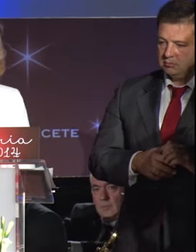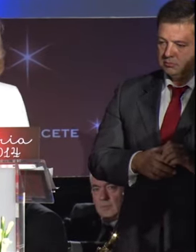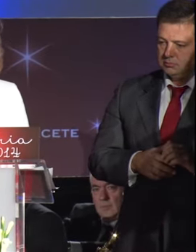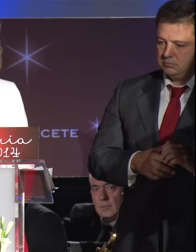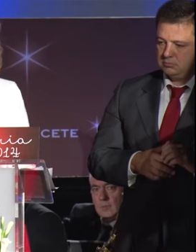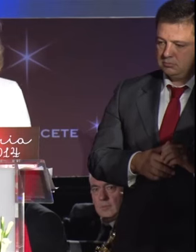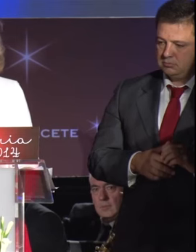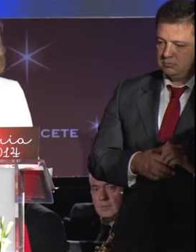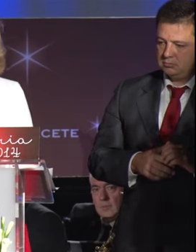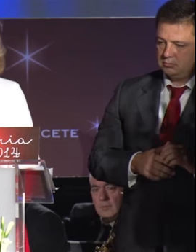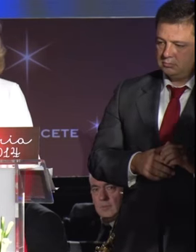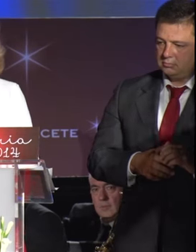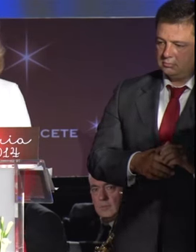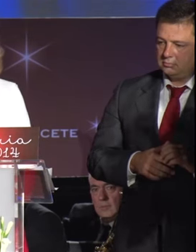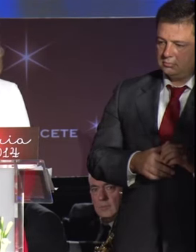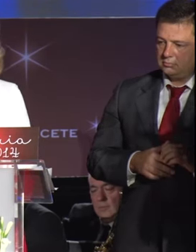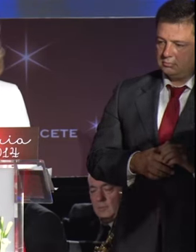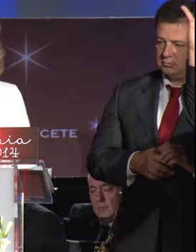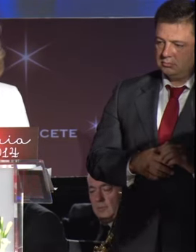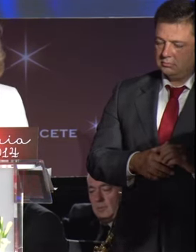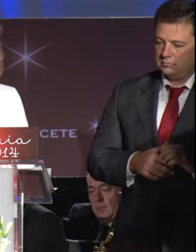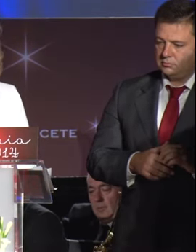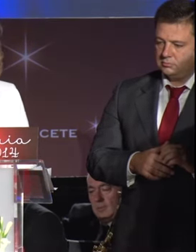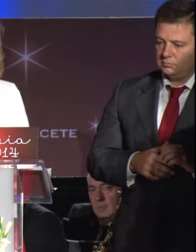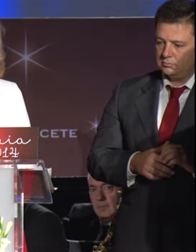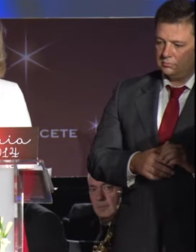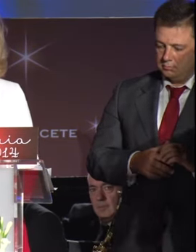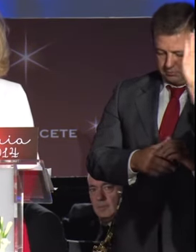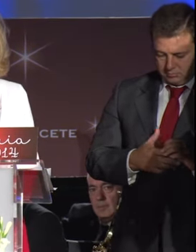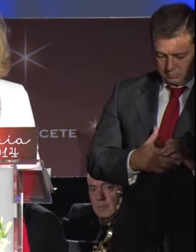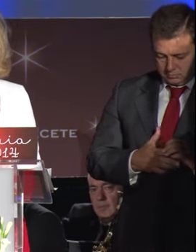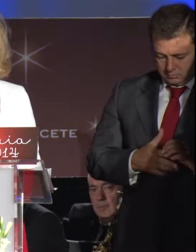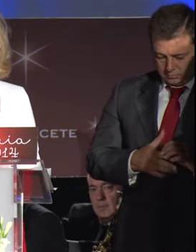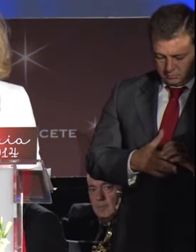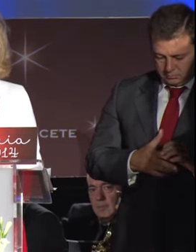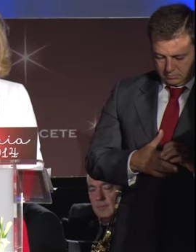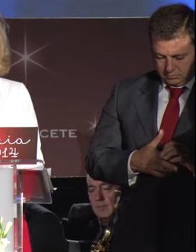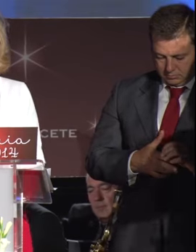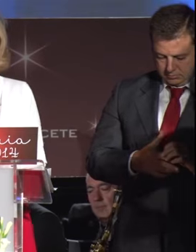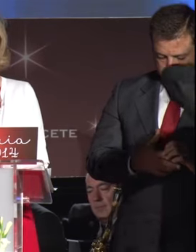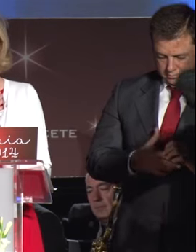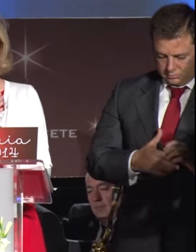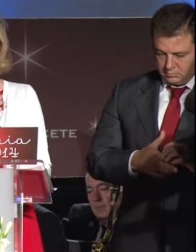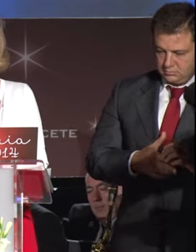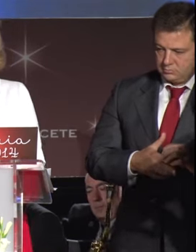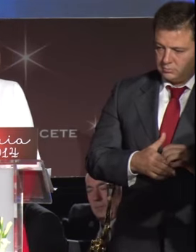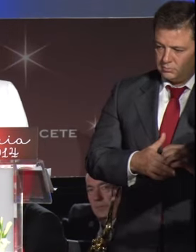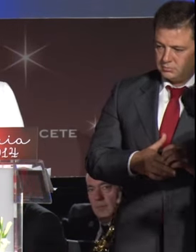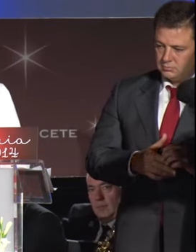bien ha dicho María José, gracias a ese gran honor, ese privilegio que me concedéis. Y lo